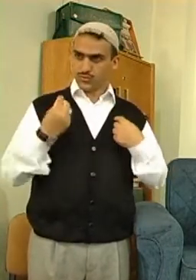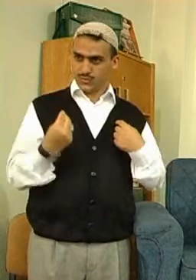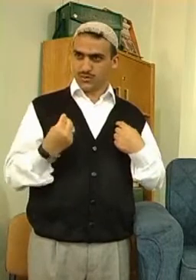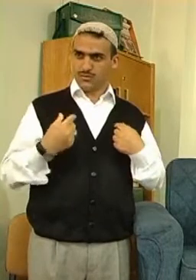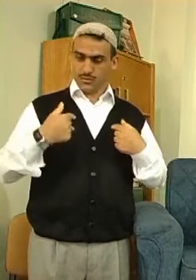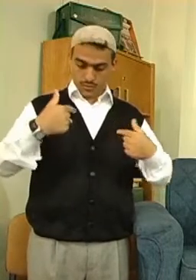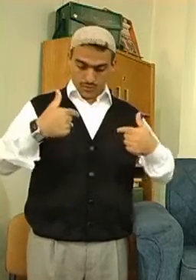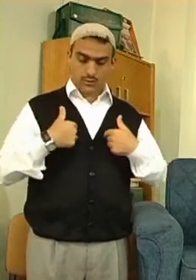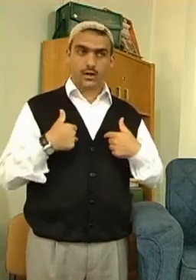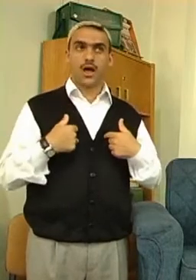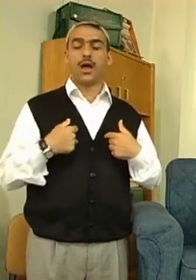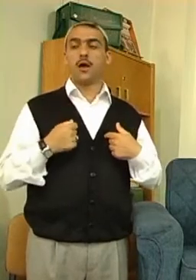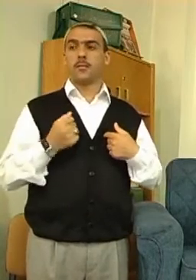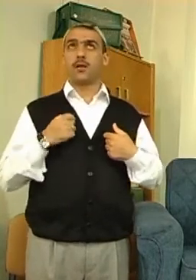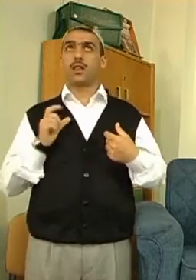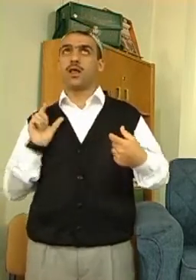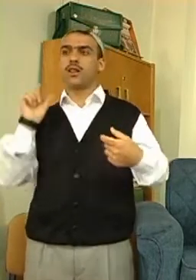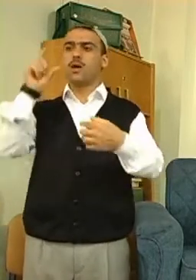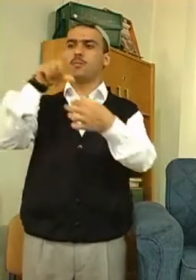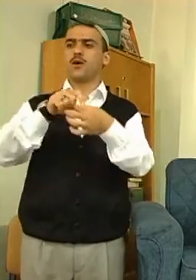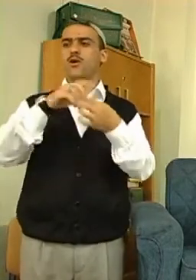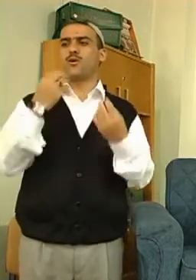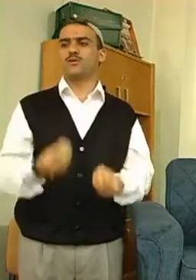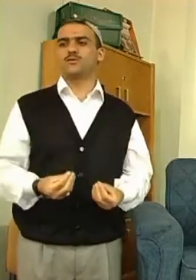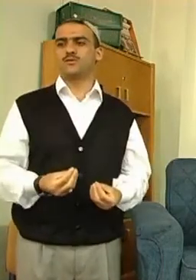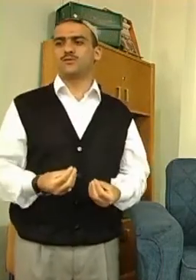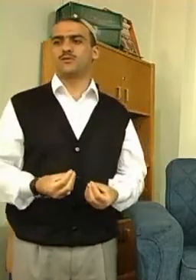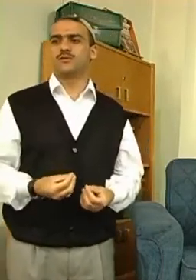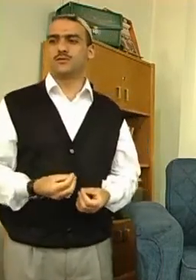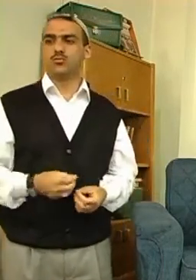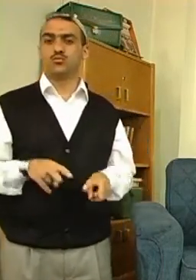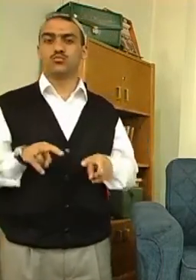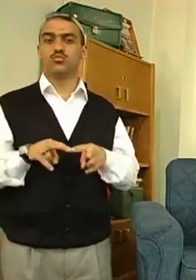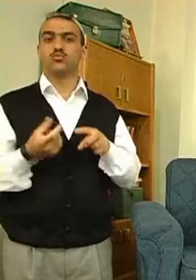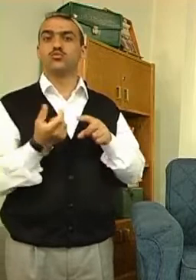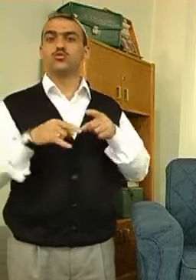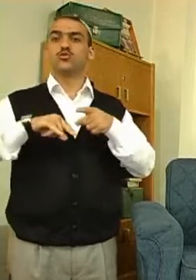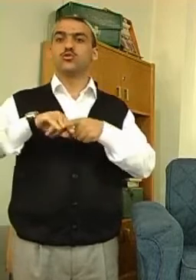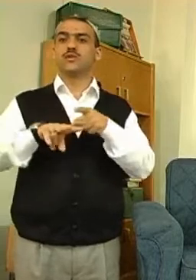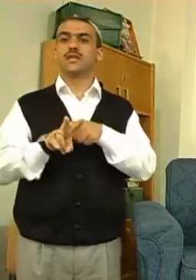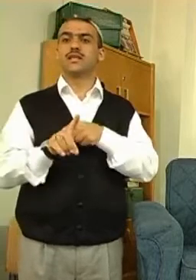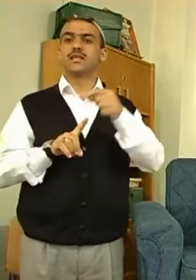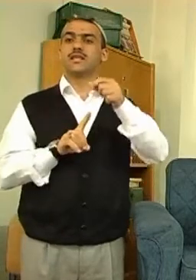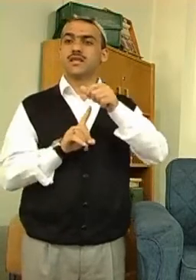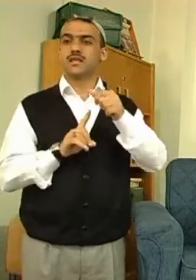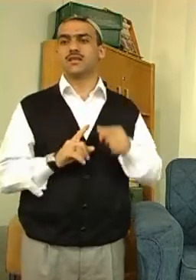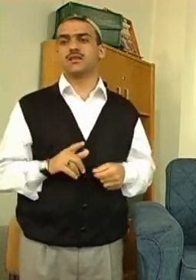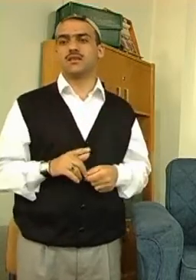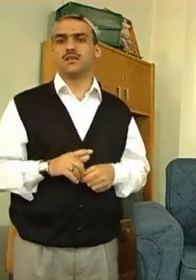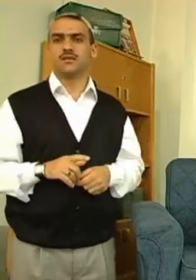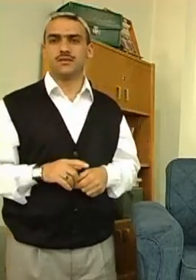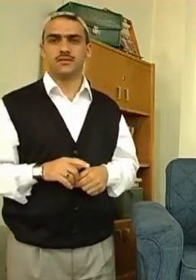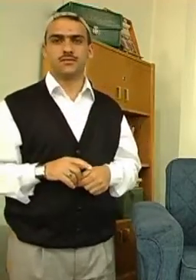esmayı da buna göre şey yaparız. Demek ki bütün esmayı azami derece insan masar ve insan buradan şeref kazanıyor. Elhamdülillah. Allah'ın